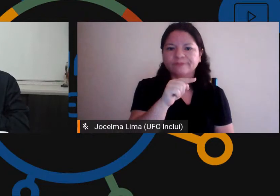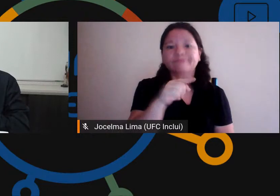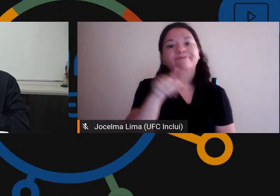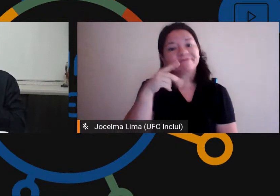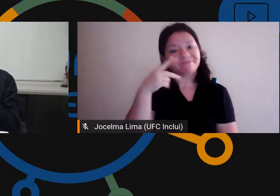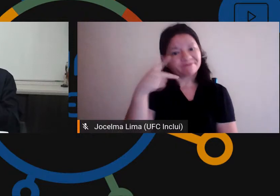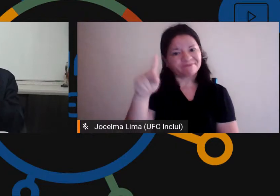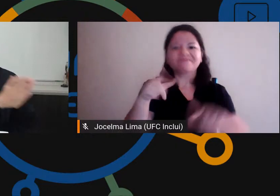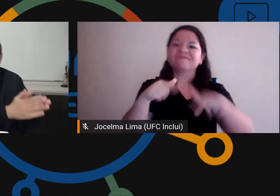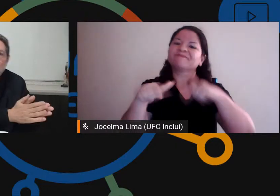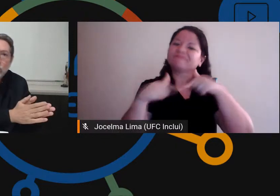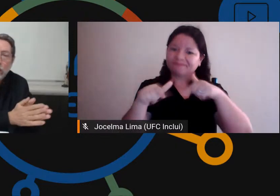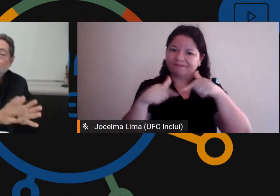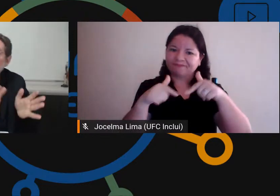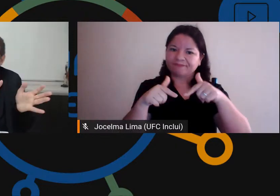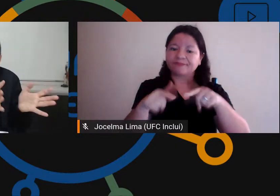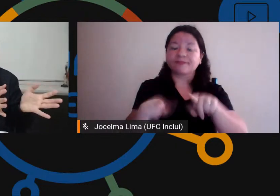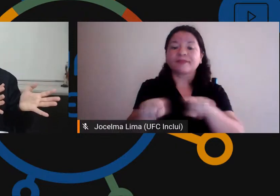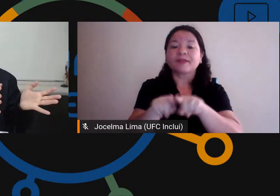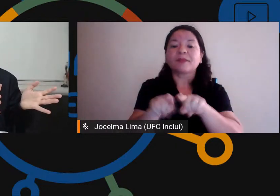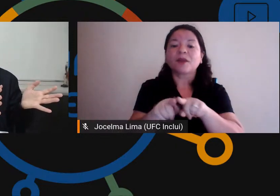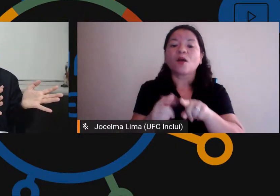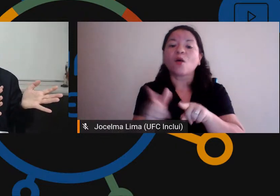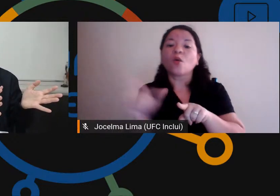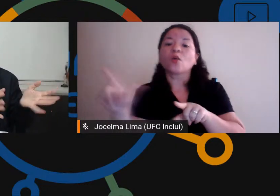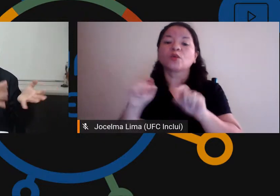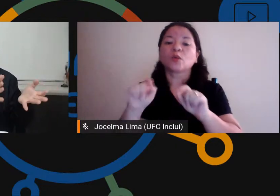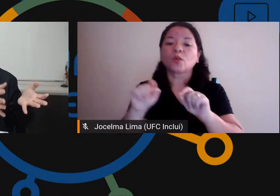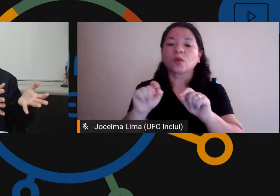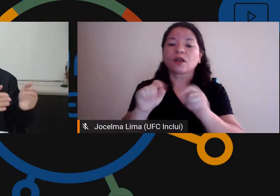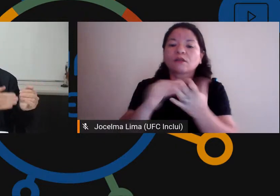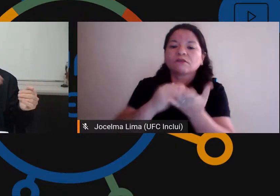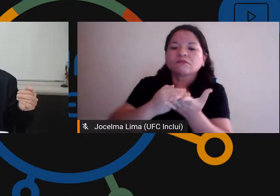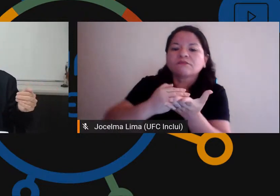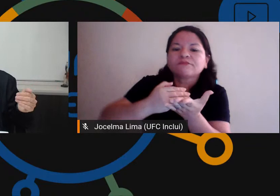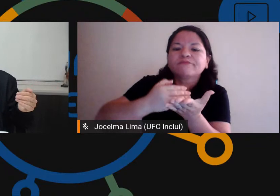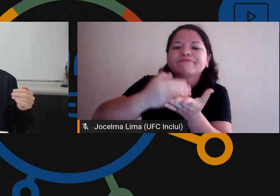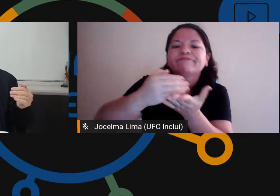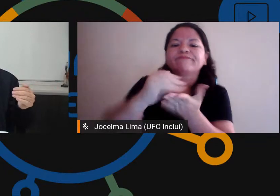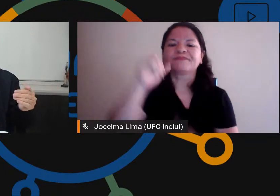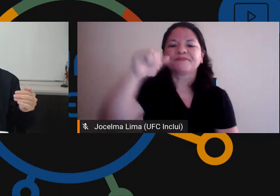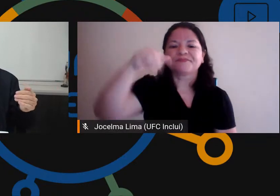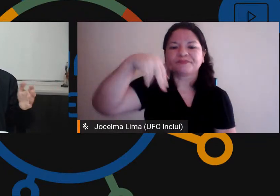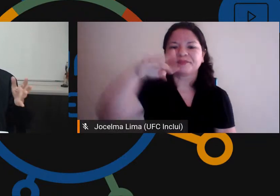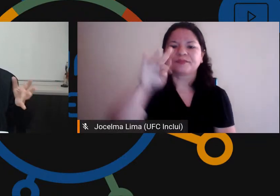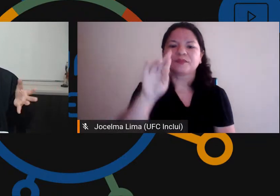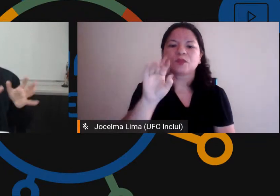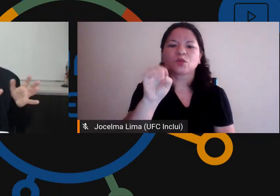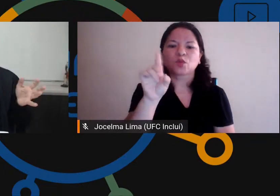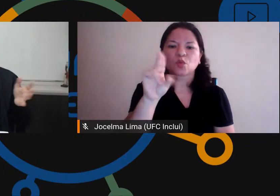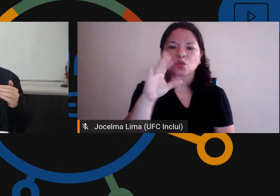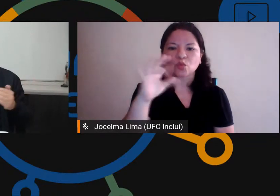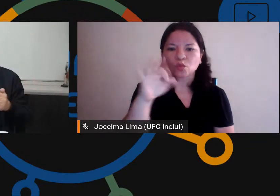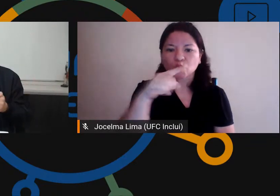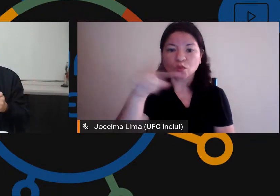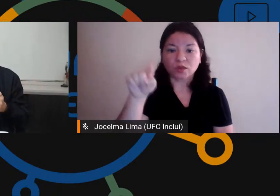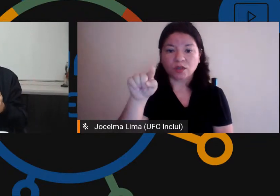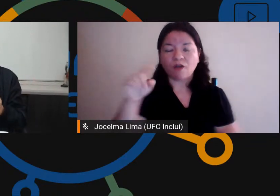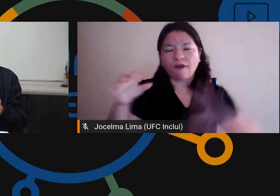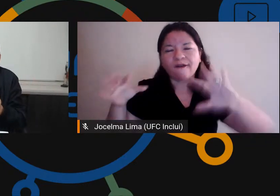trabalho. E o outro pedaço é a introdução. A introdução para o artigo, para a tese, ela é